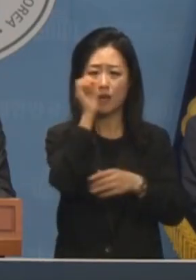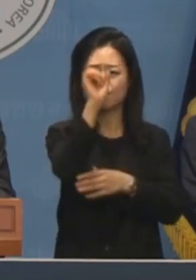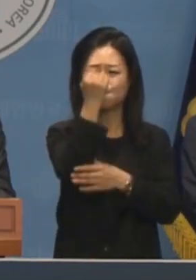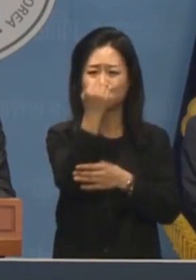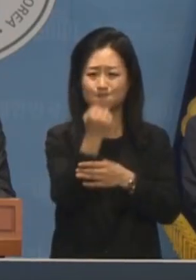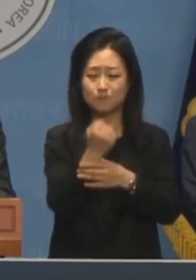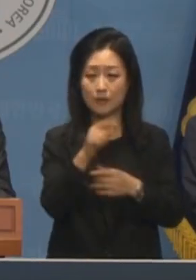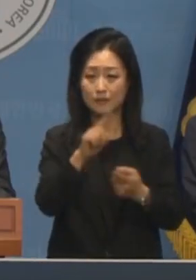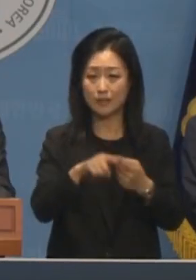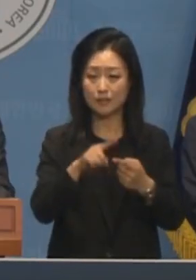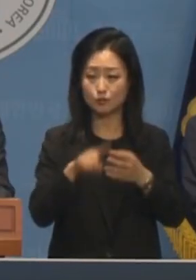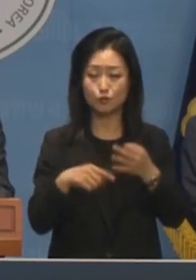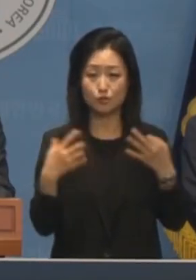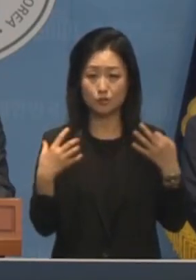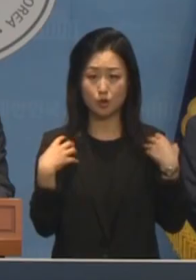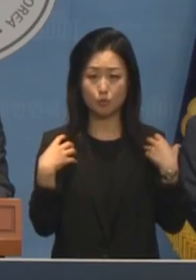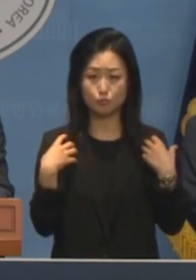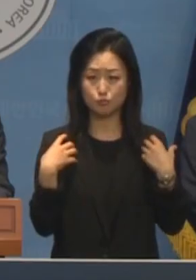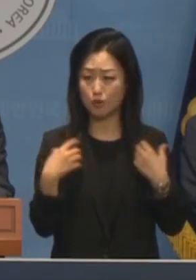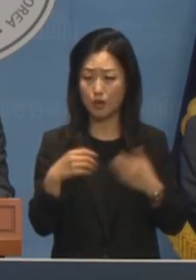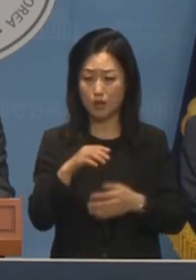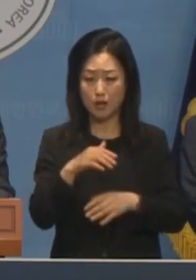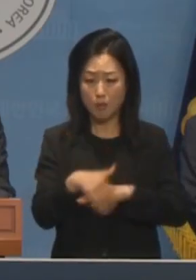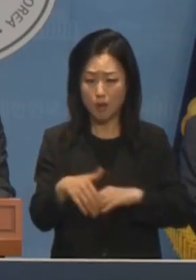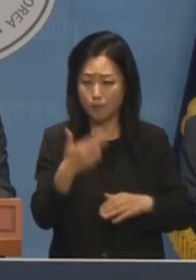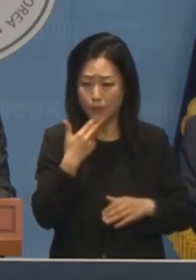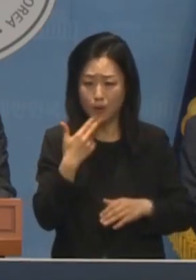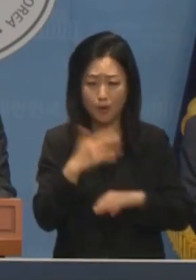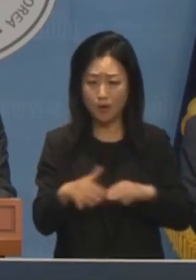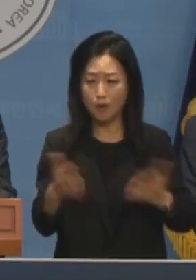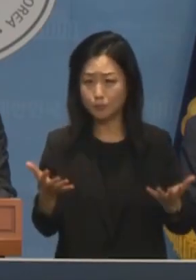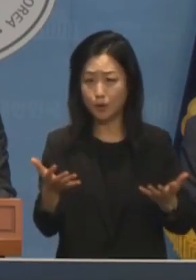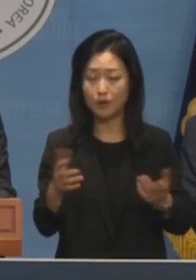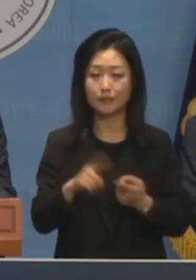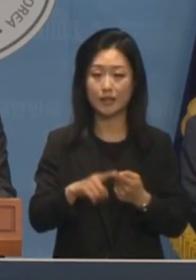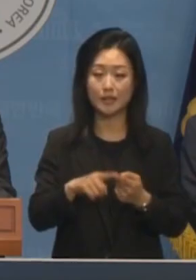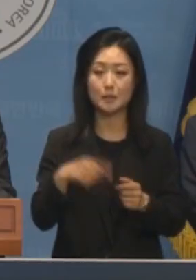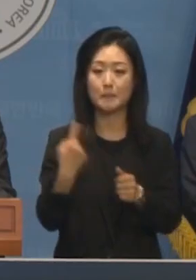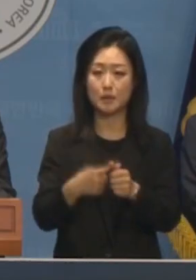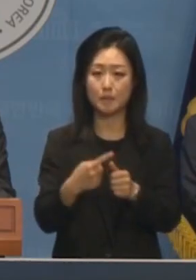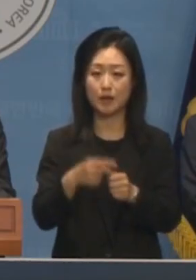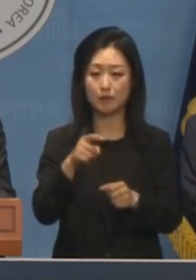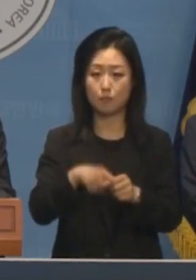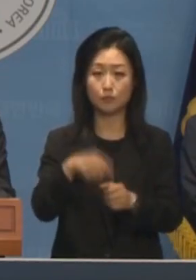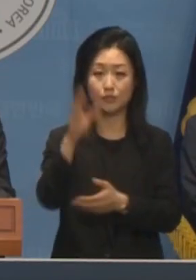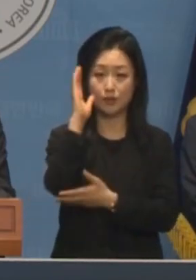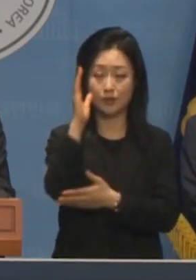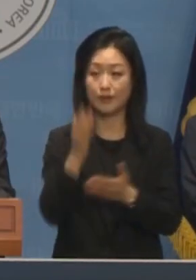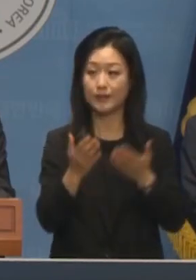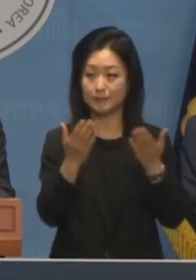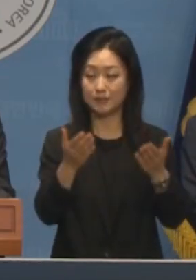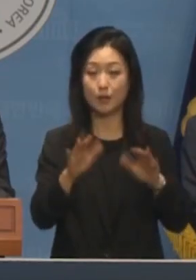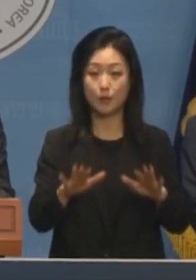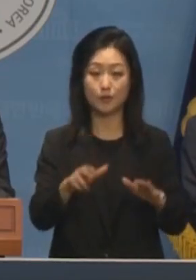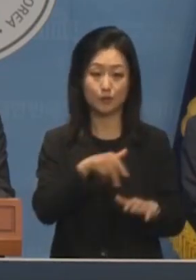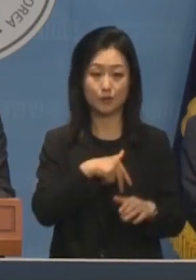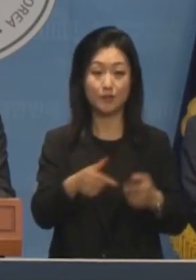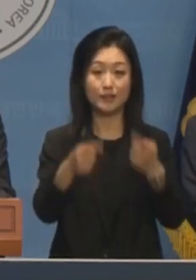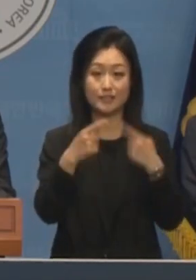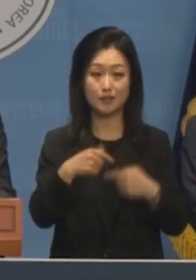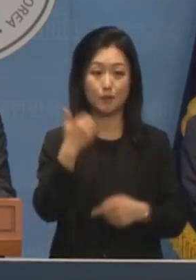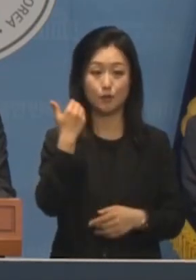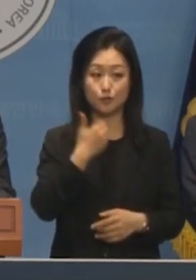무대책으로 일관하는 윤석열 정부를 비판하고자 개최하게 되었습니다. 먼저 오늘 기자회견에 함께 뜻을